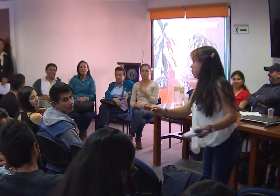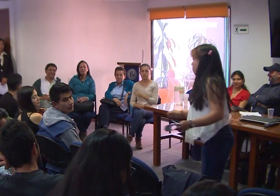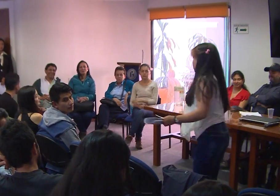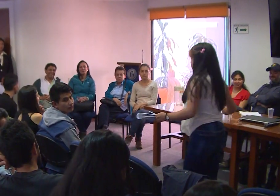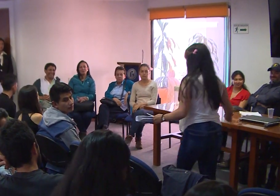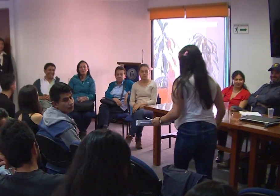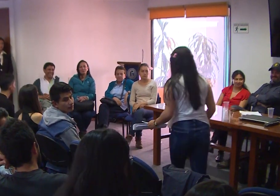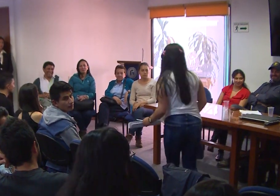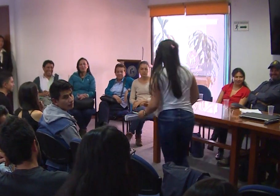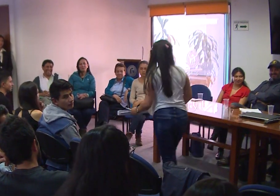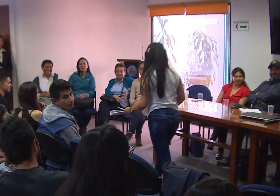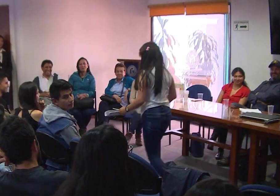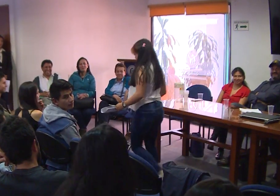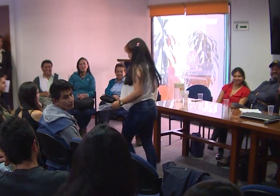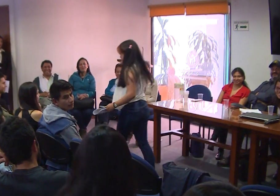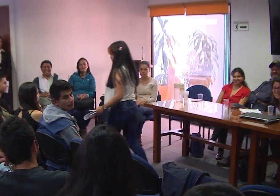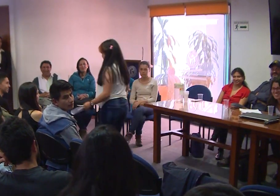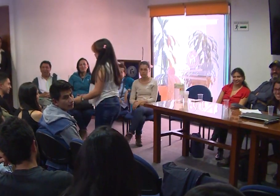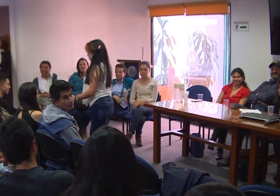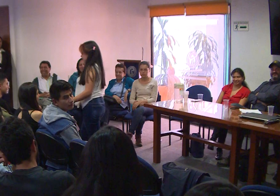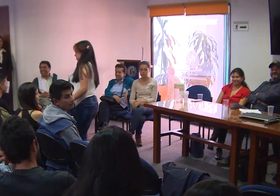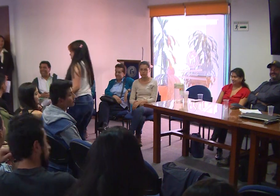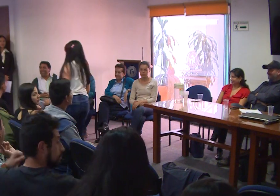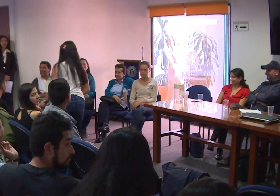completamente. Ok.